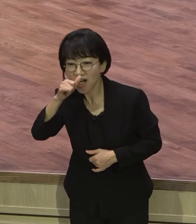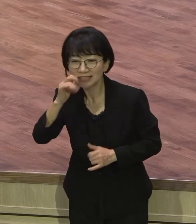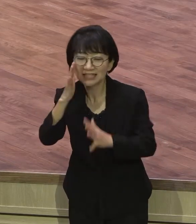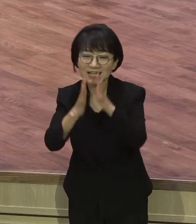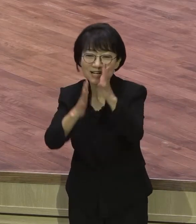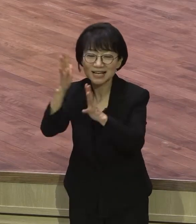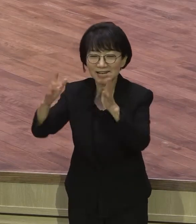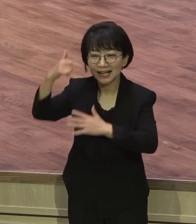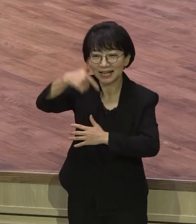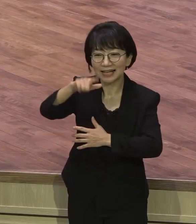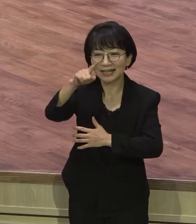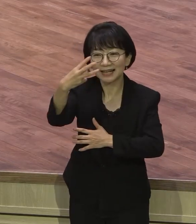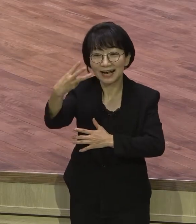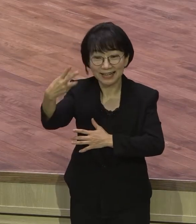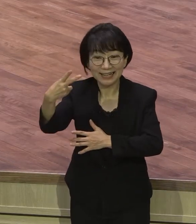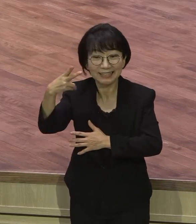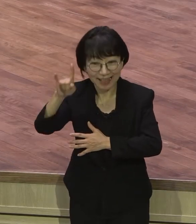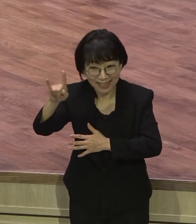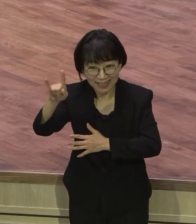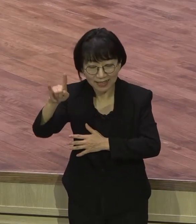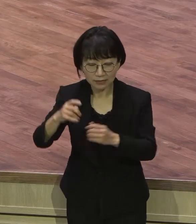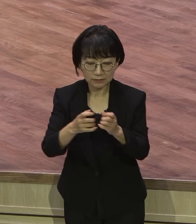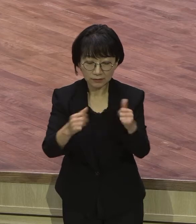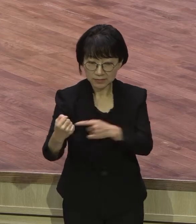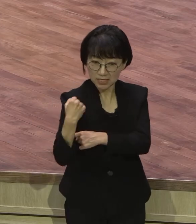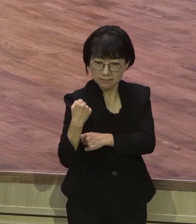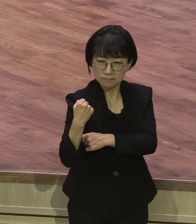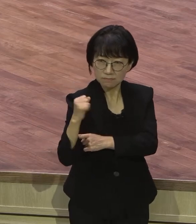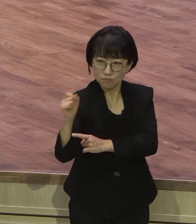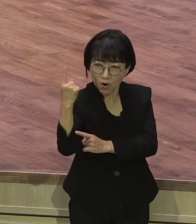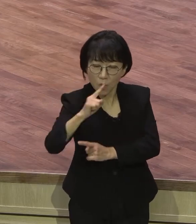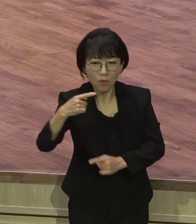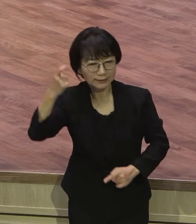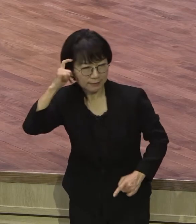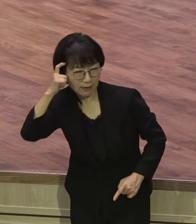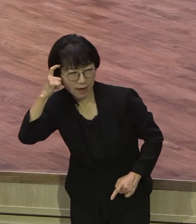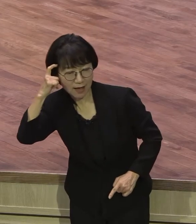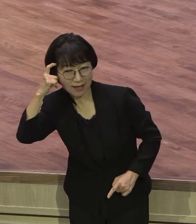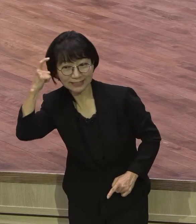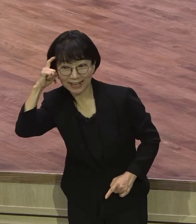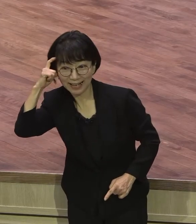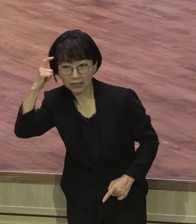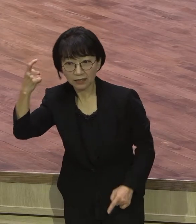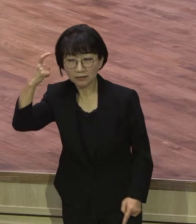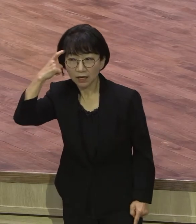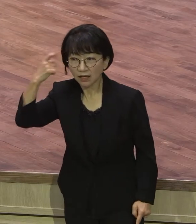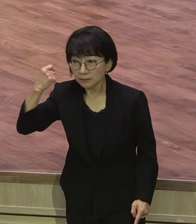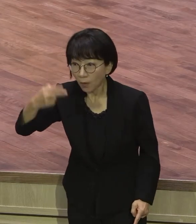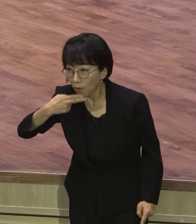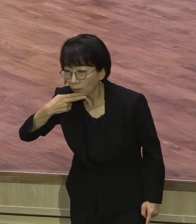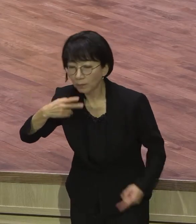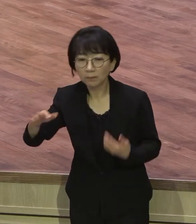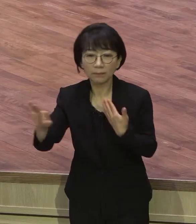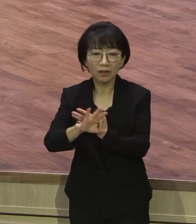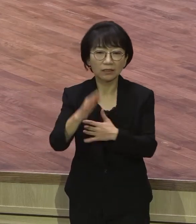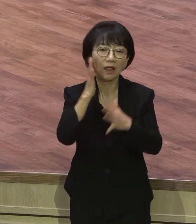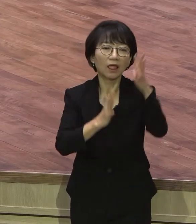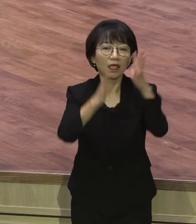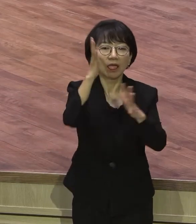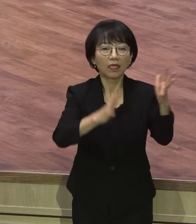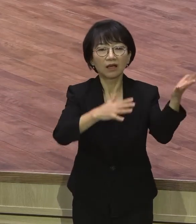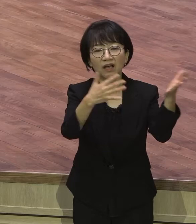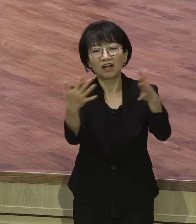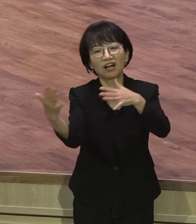힘이 생각하는 것에서부터 나온다. 그렇게 본 것입니다. 생각하는 힘이 없다면 인간은 갈대와 같다.